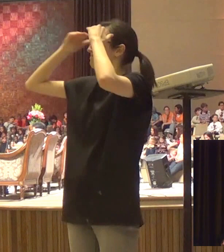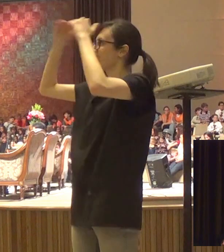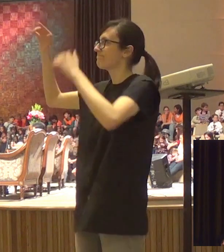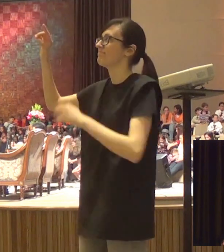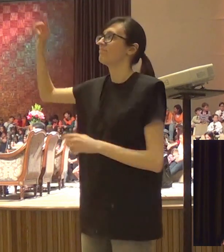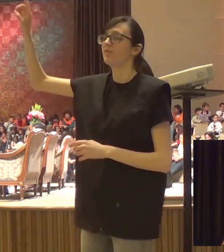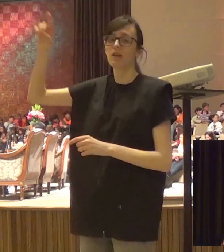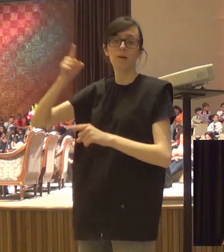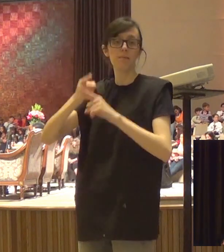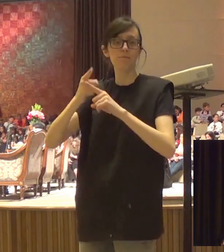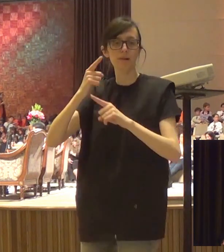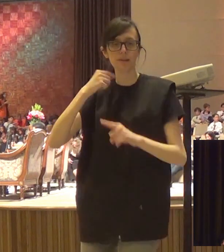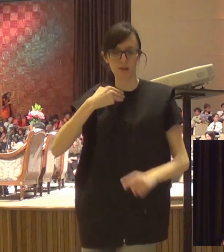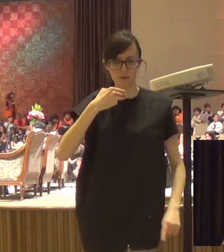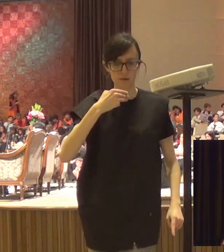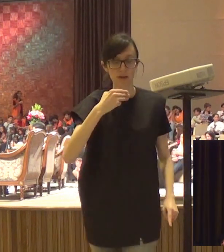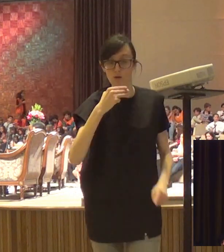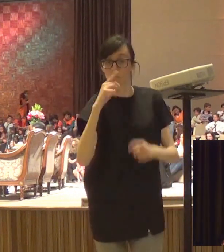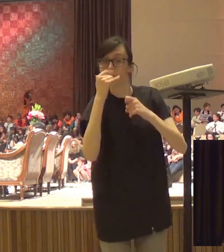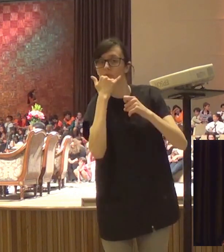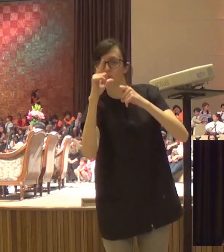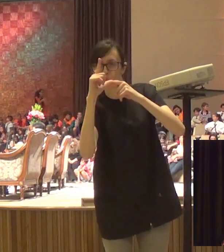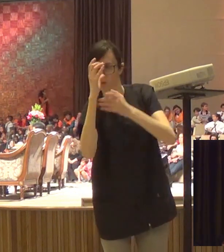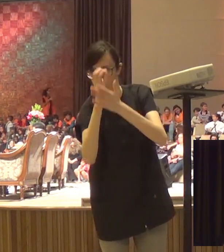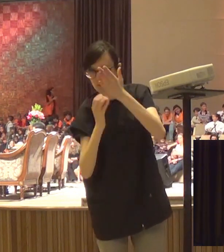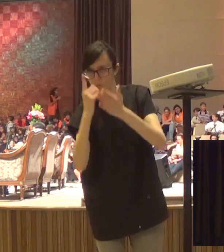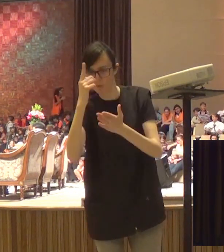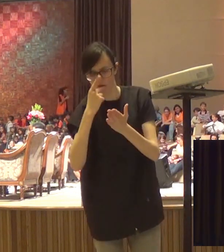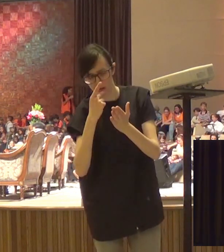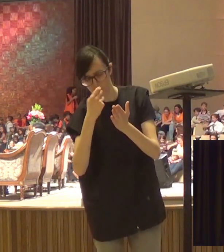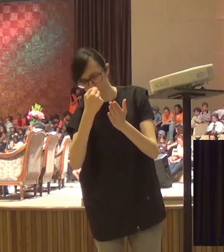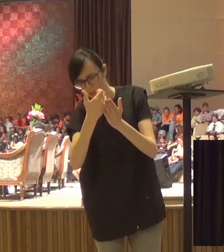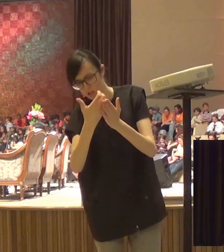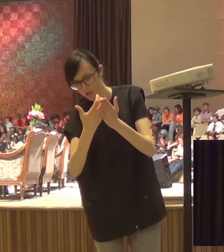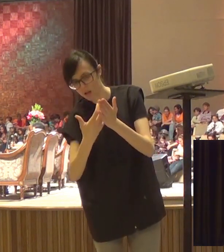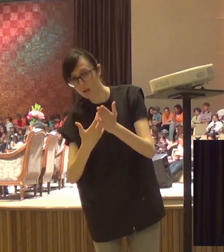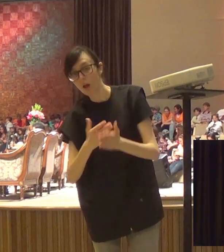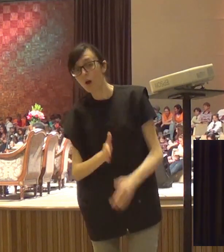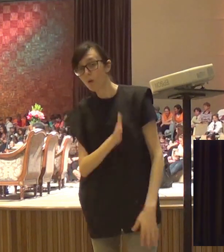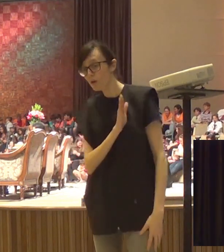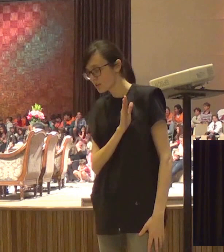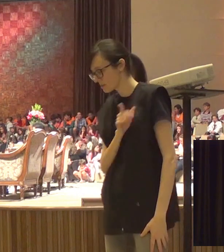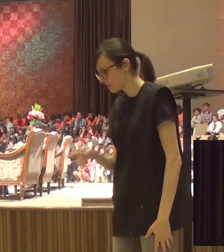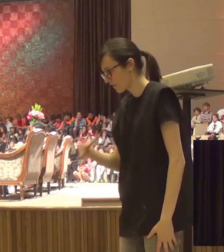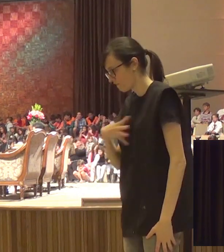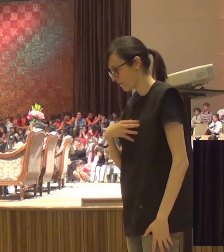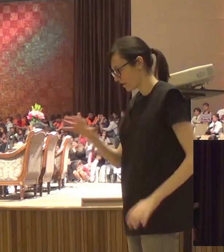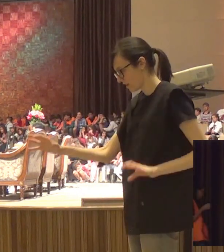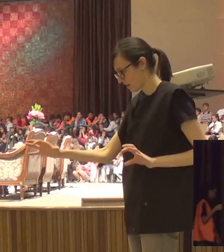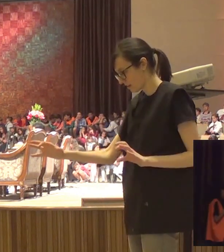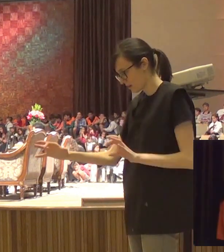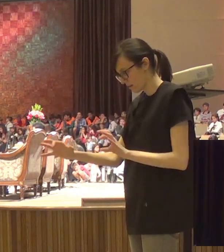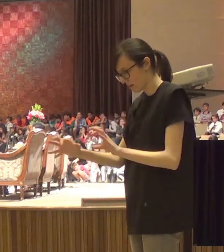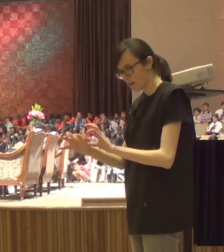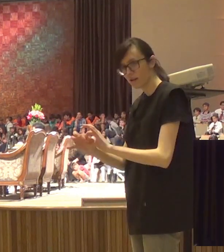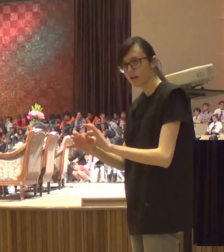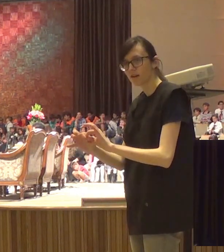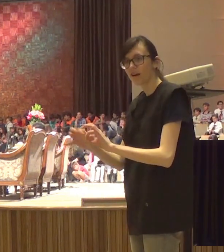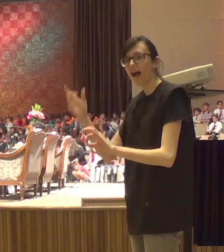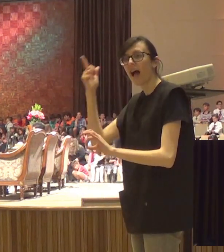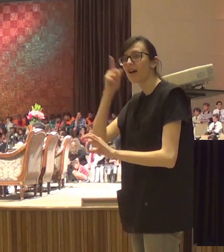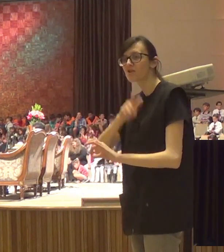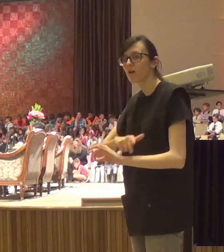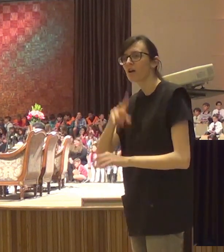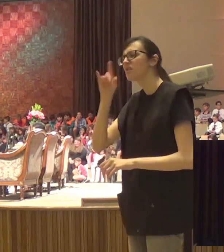Porque a última palavra daquele texto de Lucas 1,17, é que quando o coração de pais e filhos, eles se voltam um para o outro,